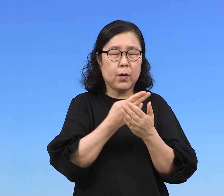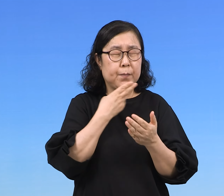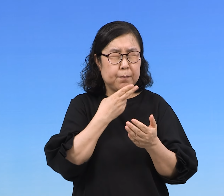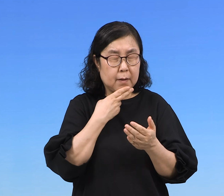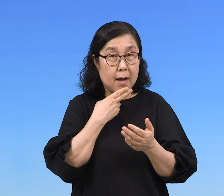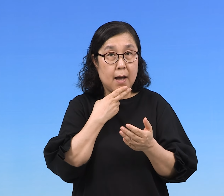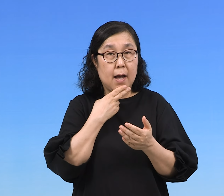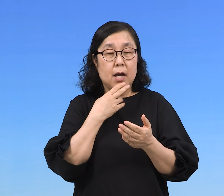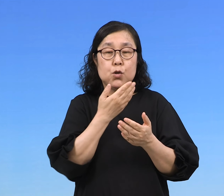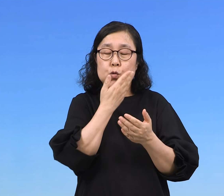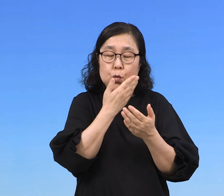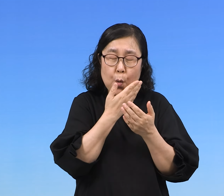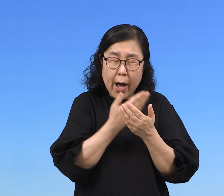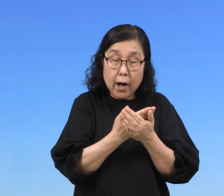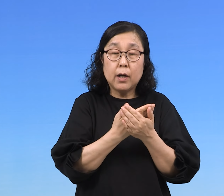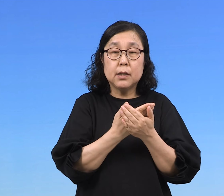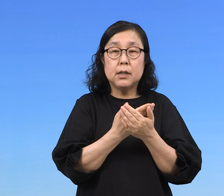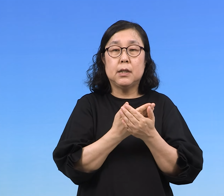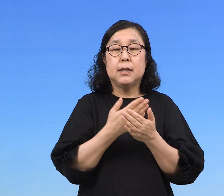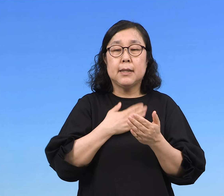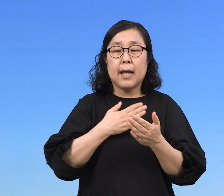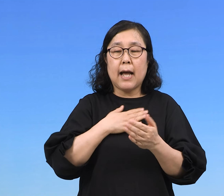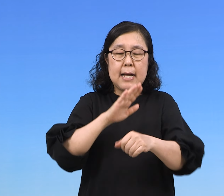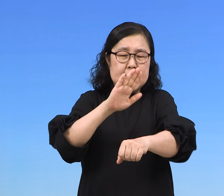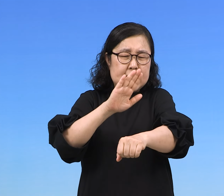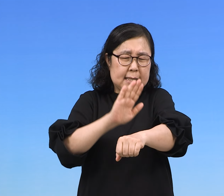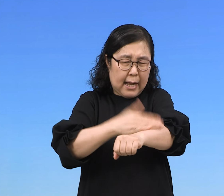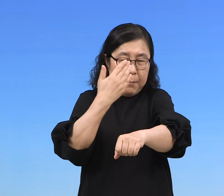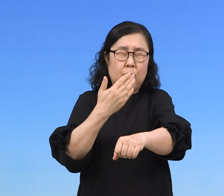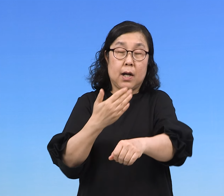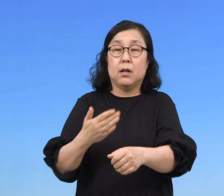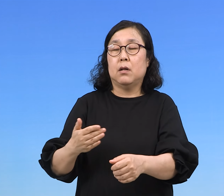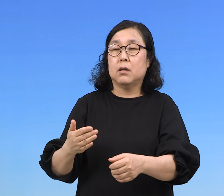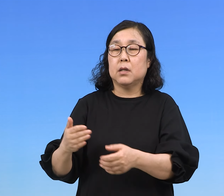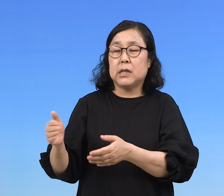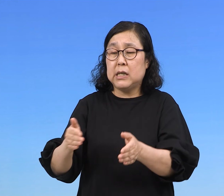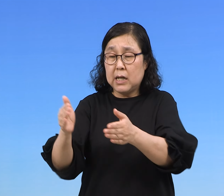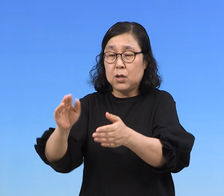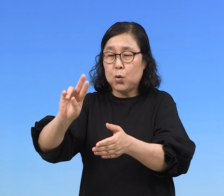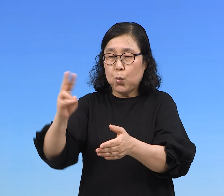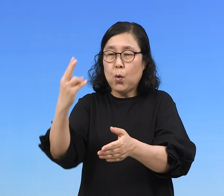않아요. 중요한 건 그래서 잘못 가던 그 길로부터 돌아서는 게